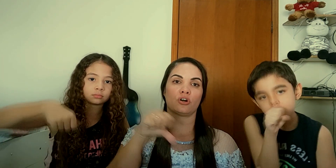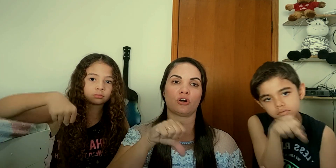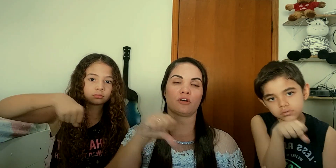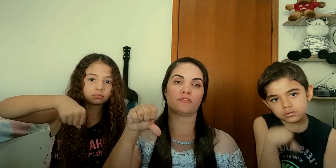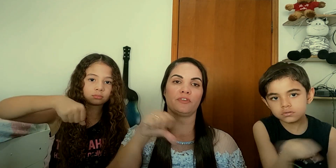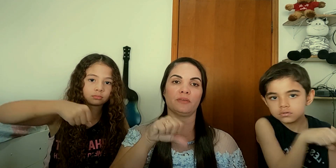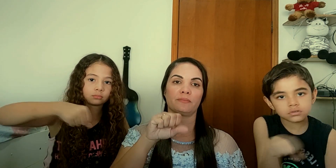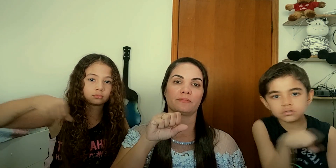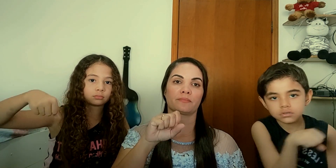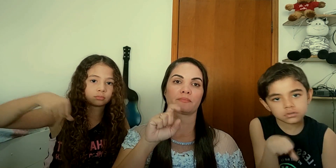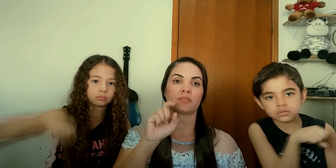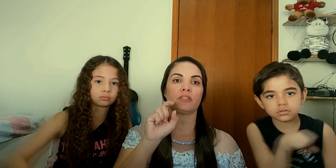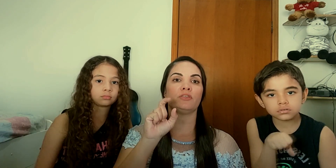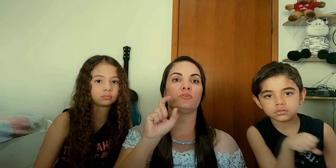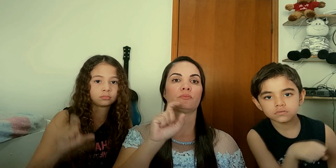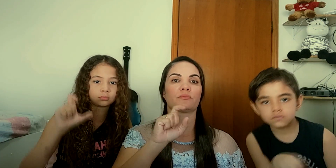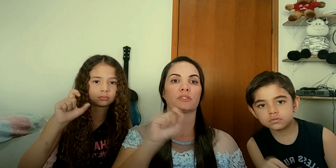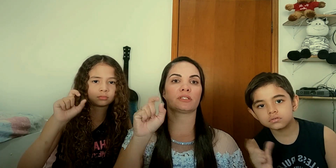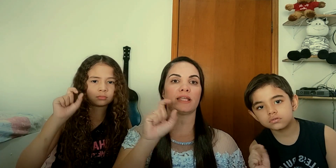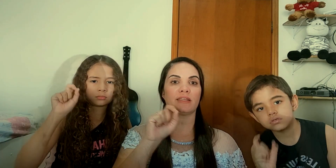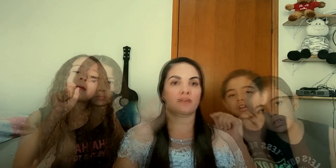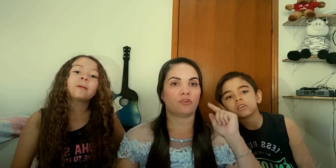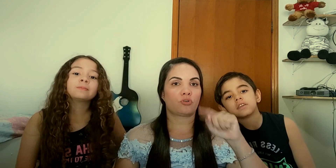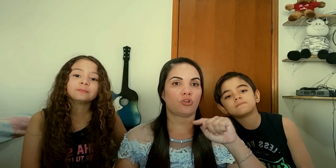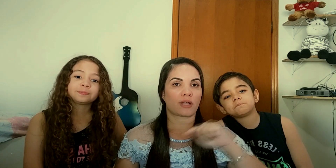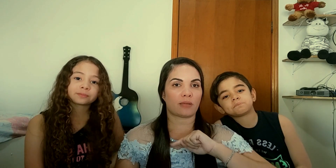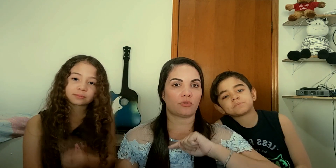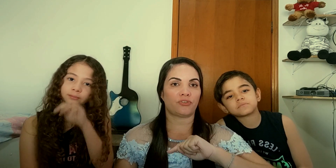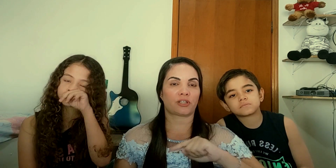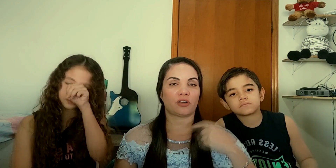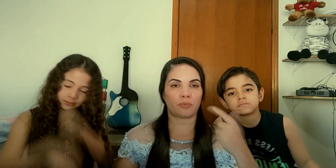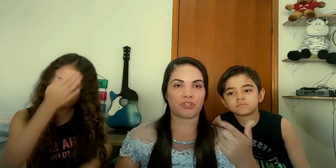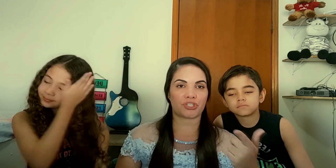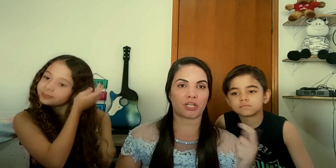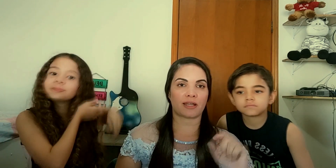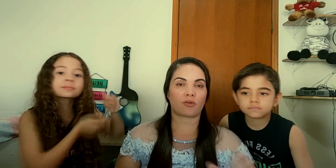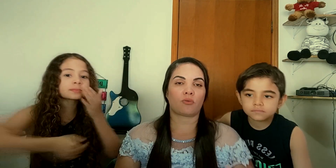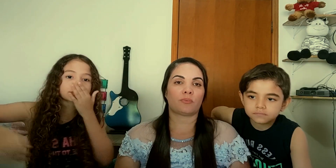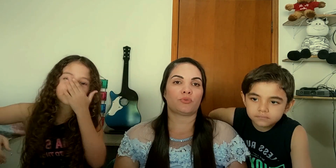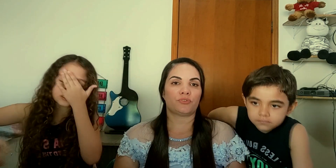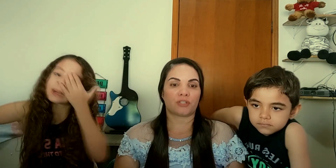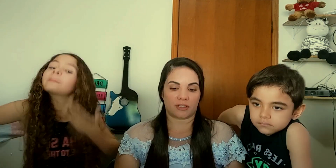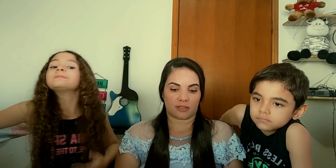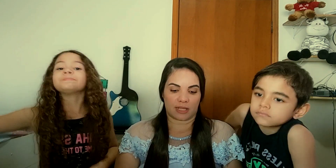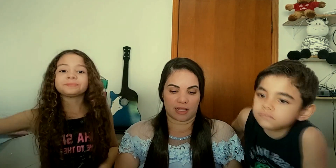Nove. E o dez. Vou colocar a música agora pra gente treinar com a música, a